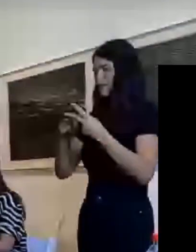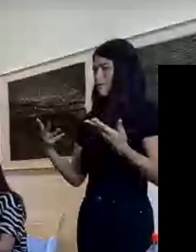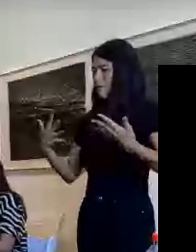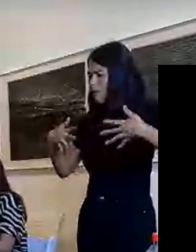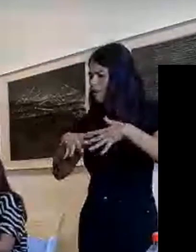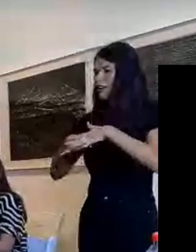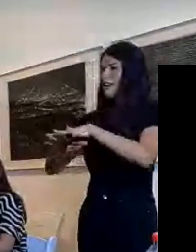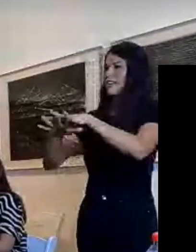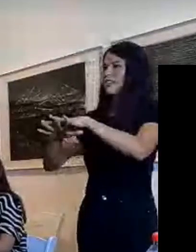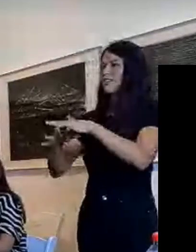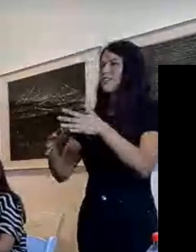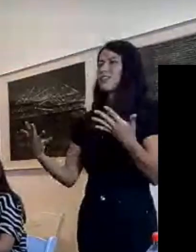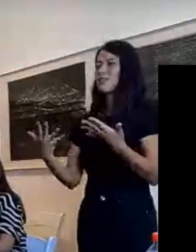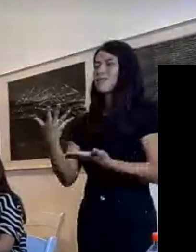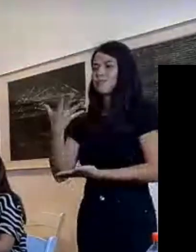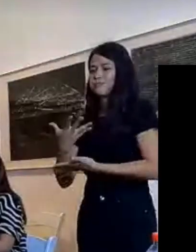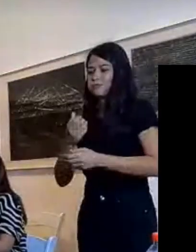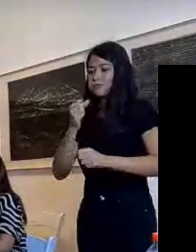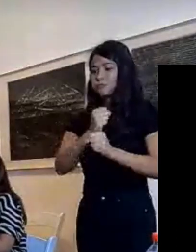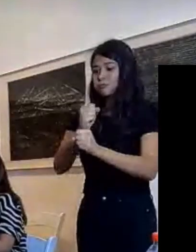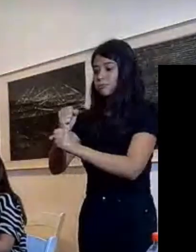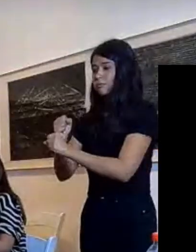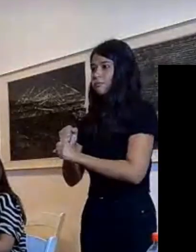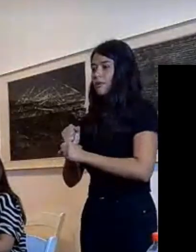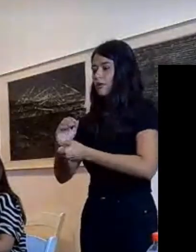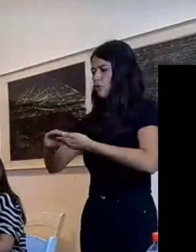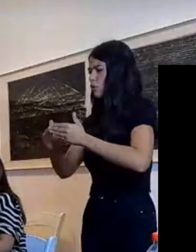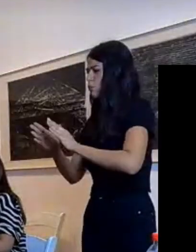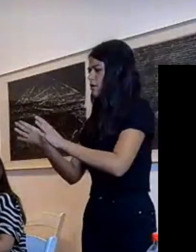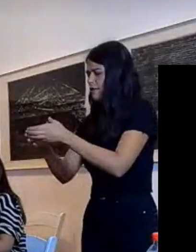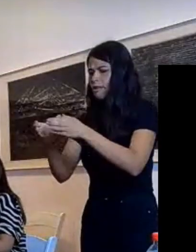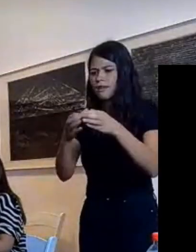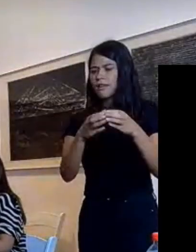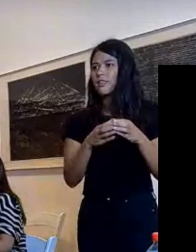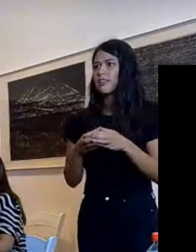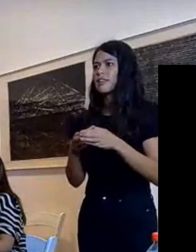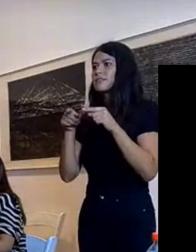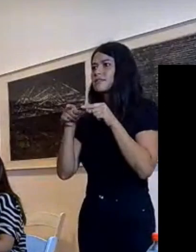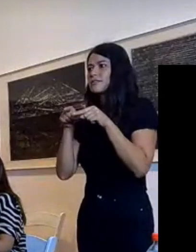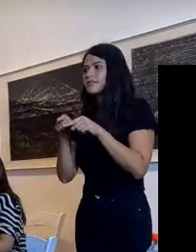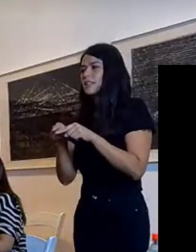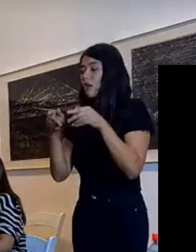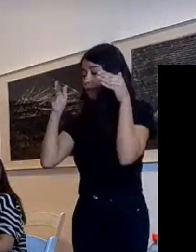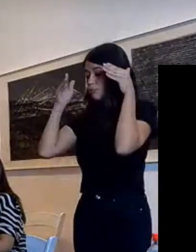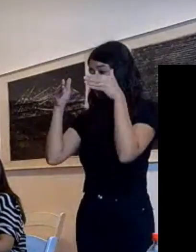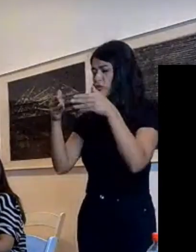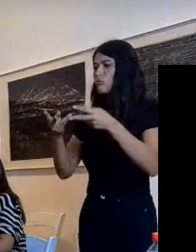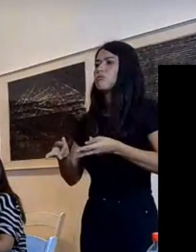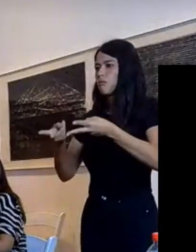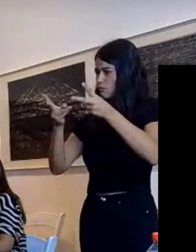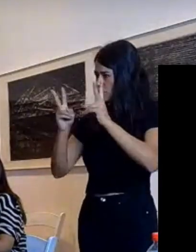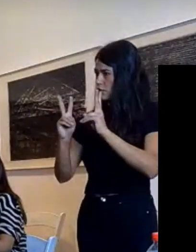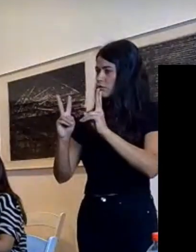redes, cómo se ha ido estableciendo un trabajo de comunidades donde se está desde el enfoque de derechos, se